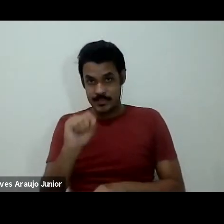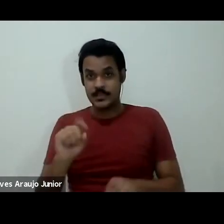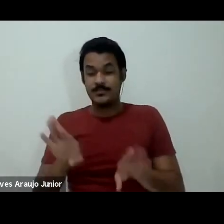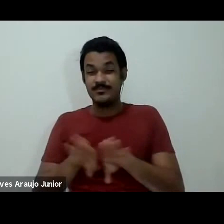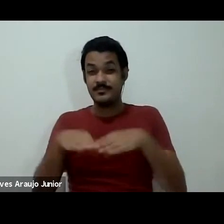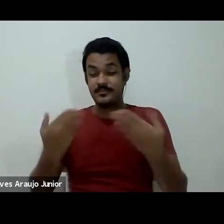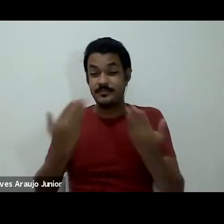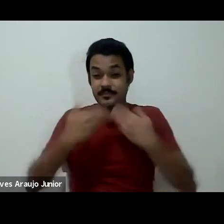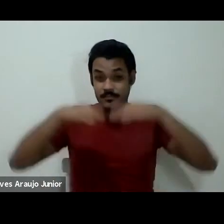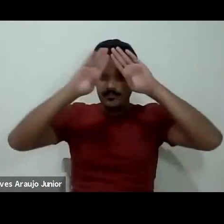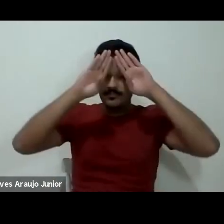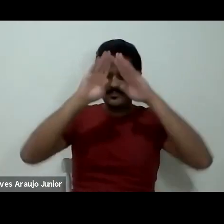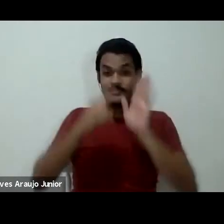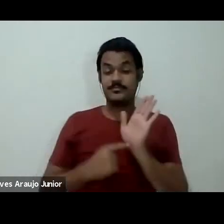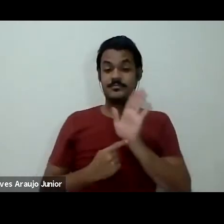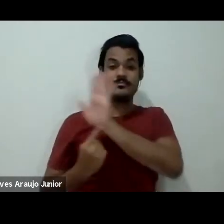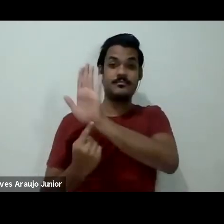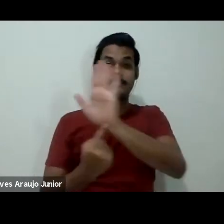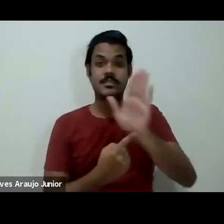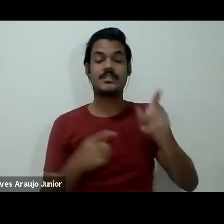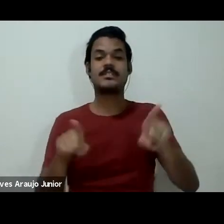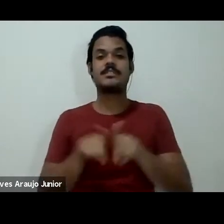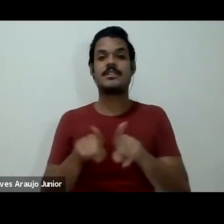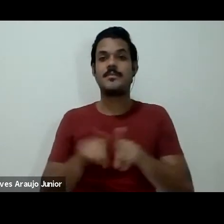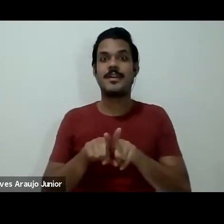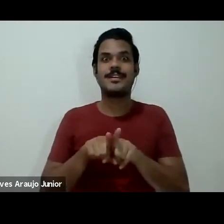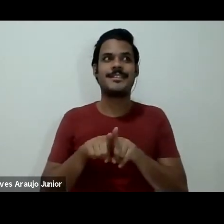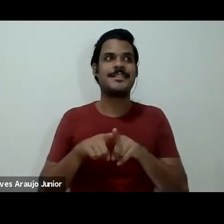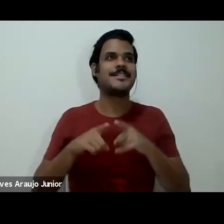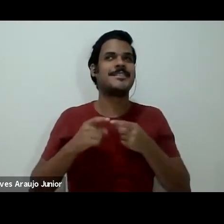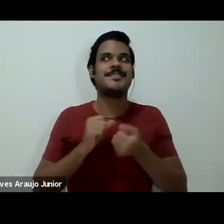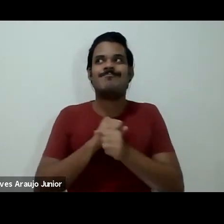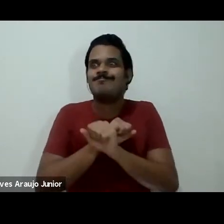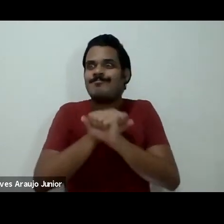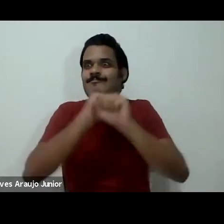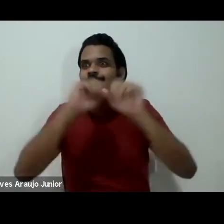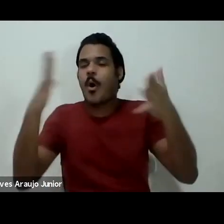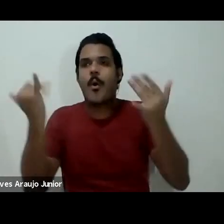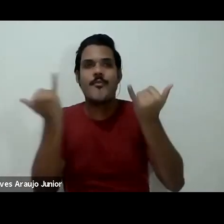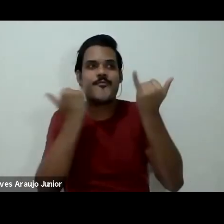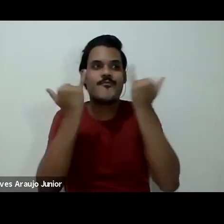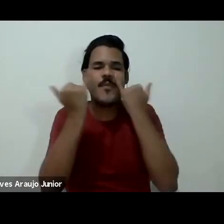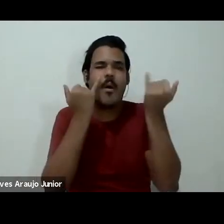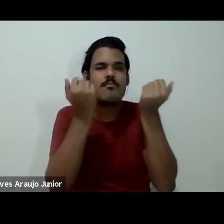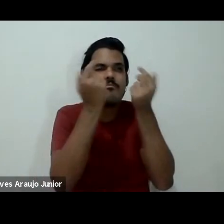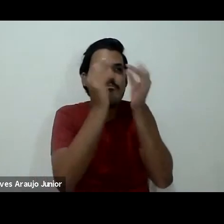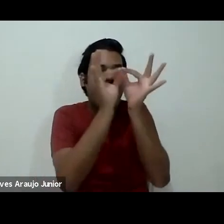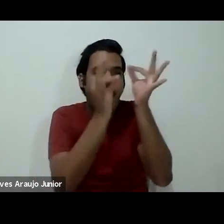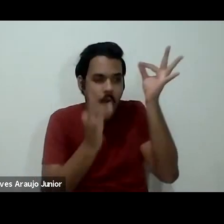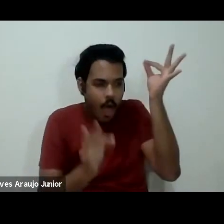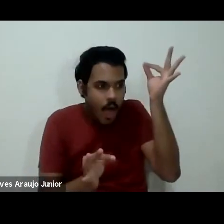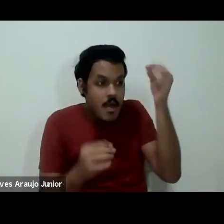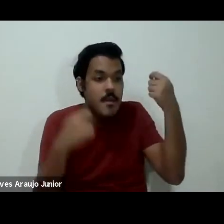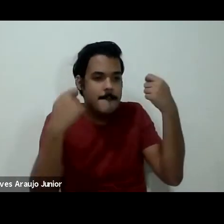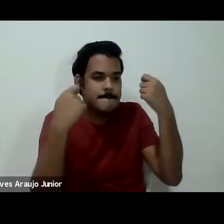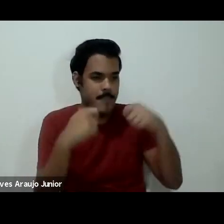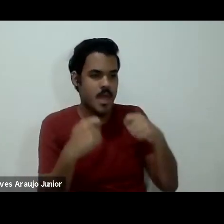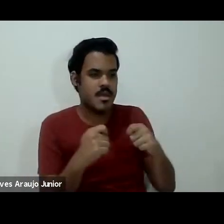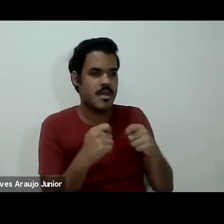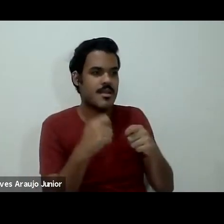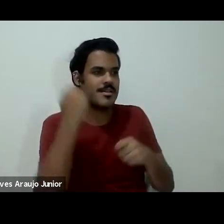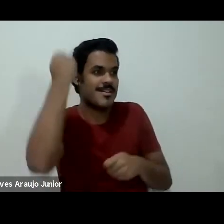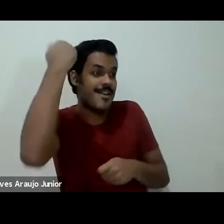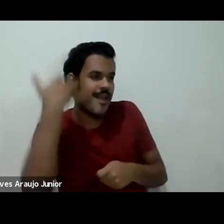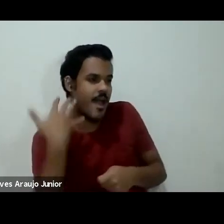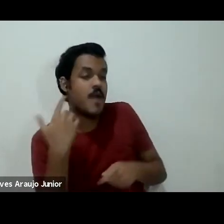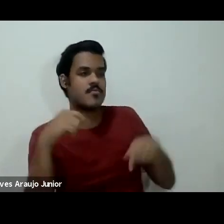orixás que aparecem o tempo inteiro, eles são cheios de informação, merecem ser audiodescritos, porque a pessoa com